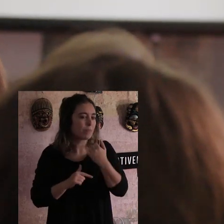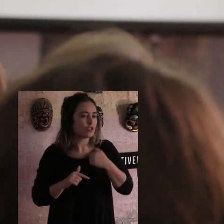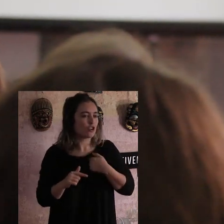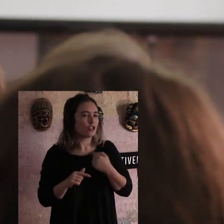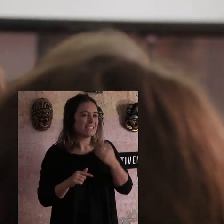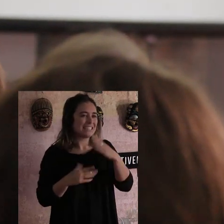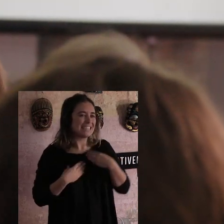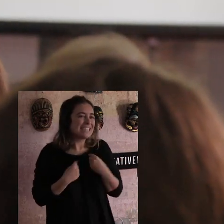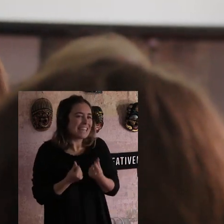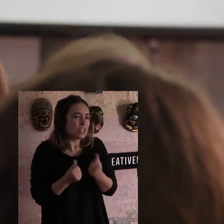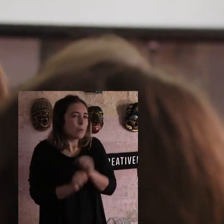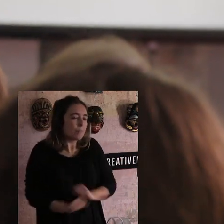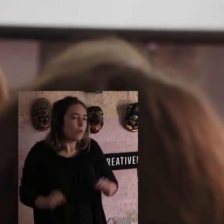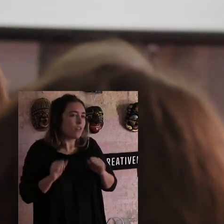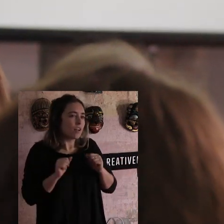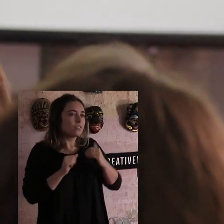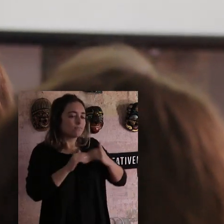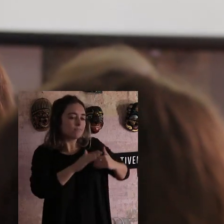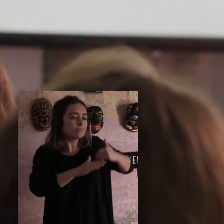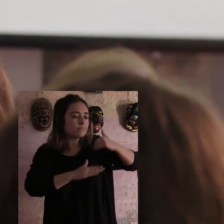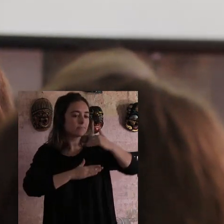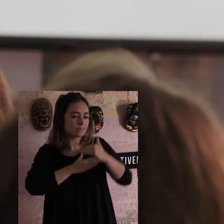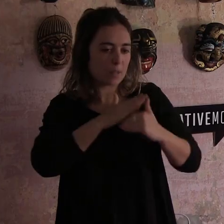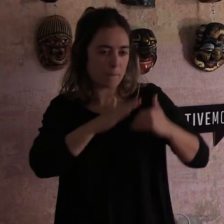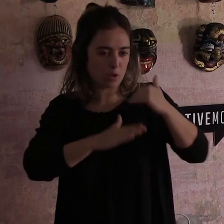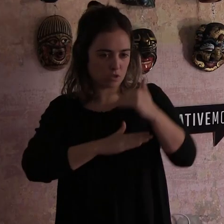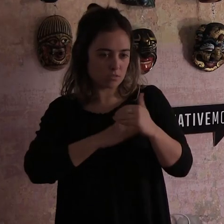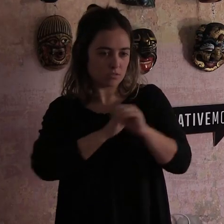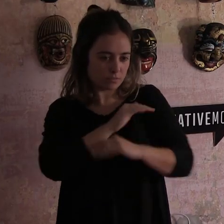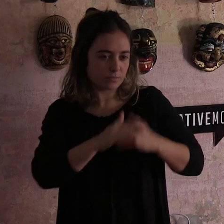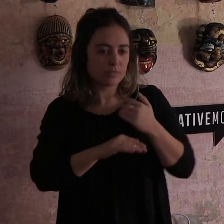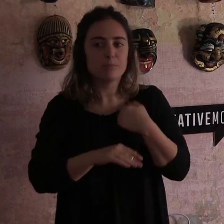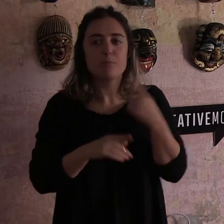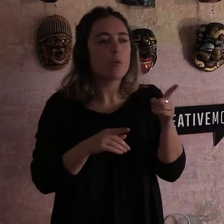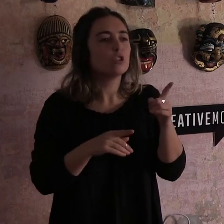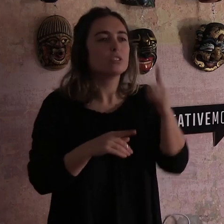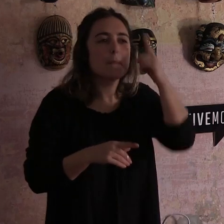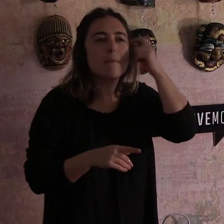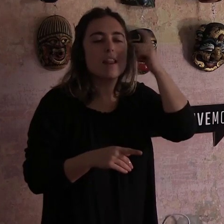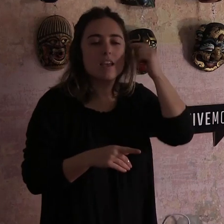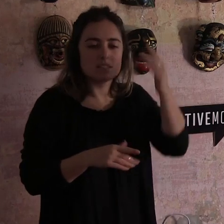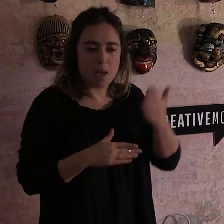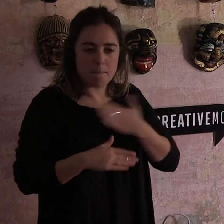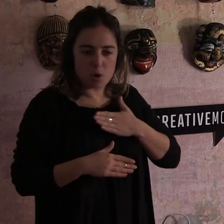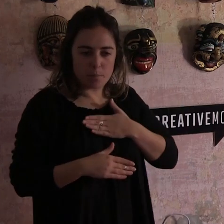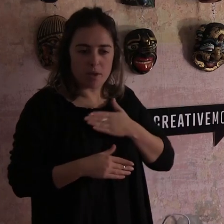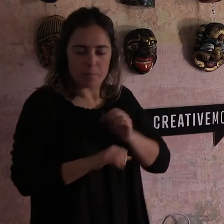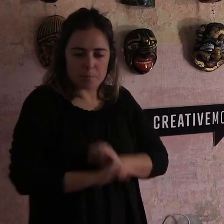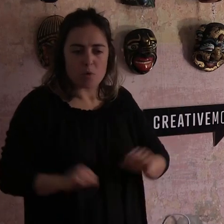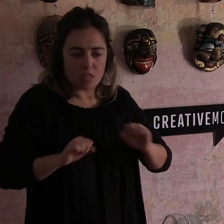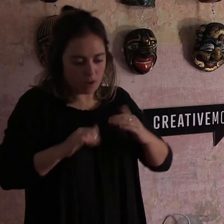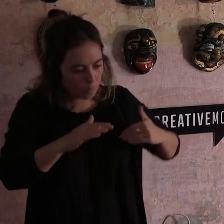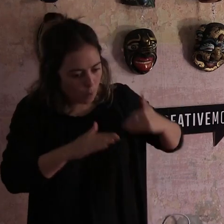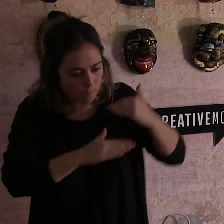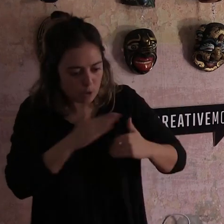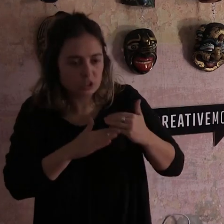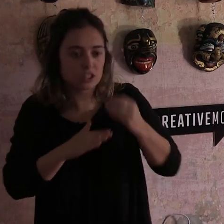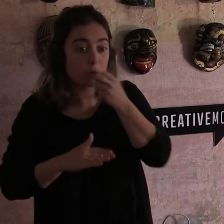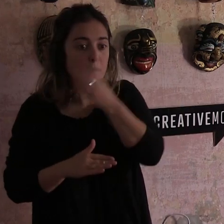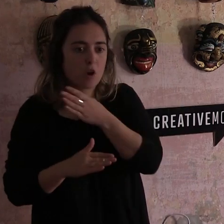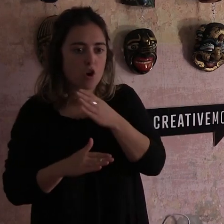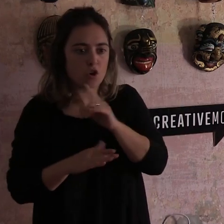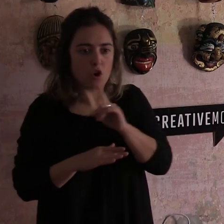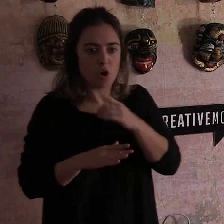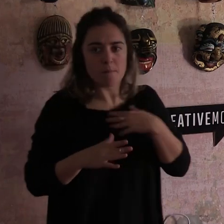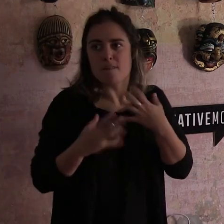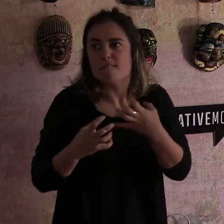como atravesar la experiencia. Ahí va. Es atravesarlo. Exacto. ¿Qué sentís vos de eso de fluir y saber llevar estos proyectos? Como viste,